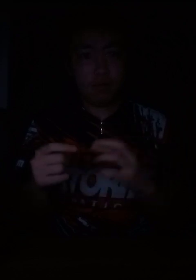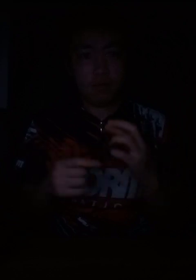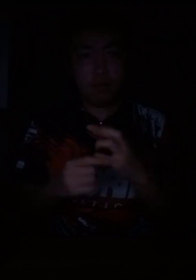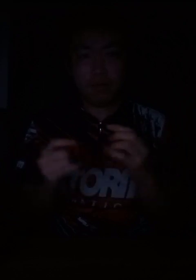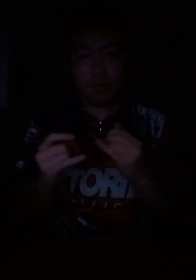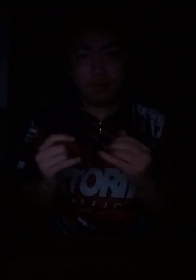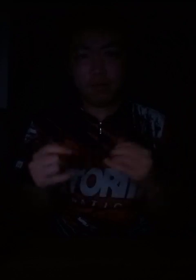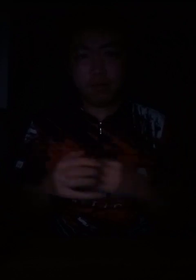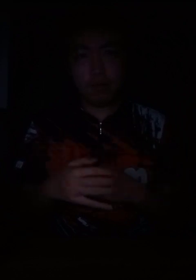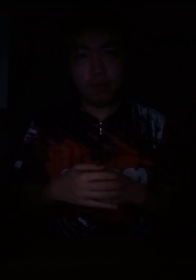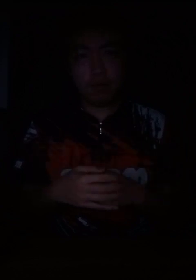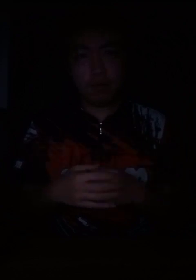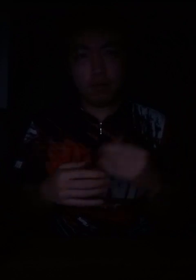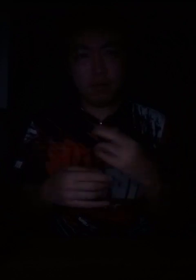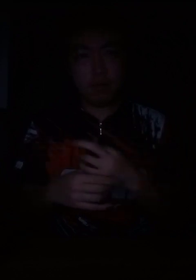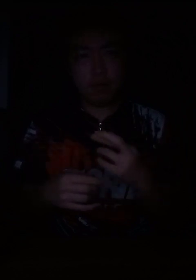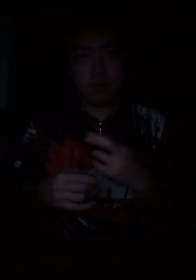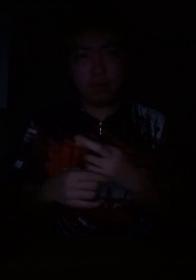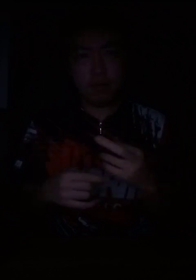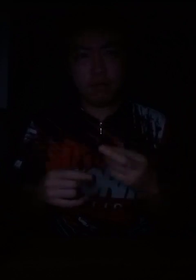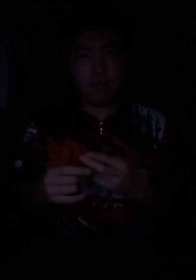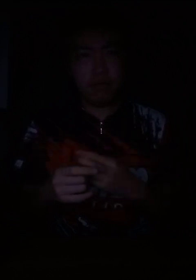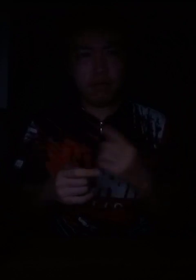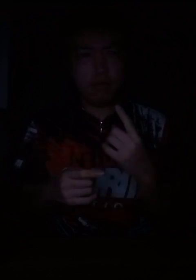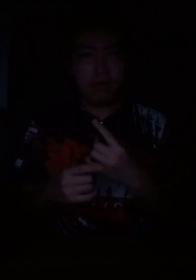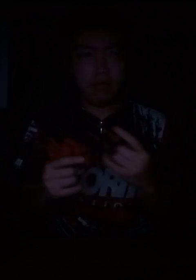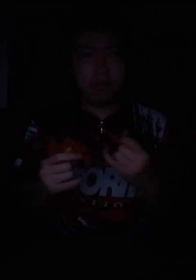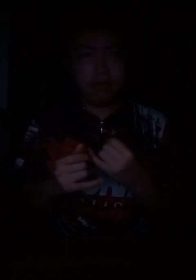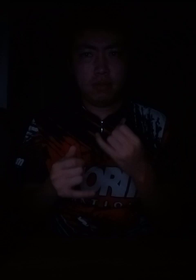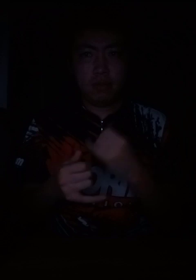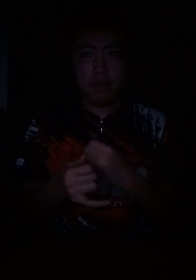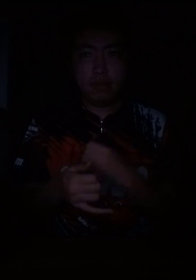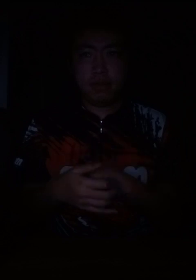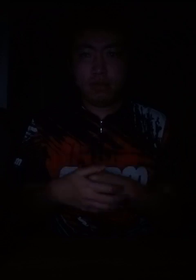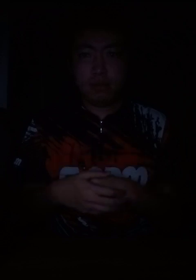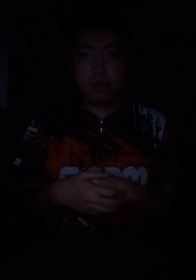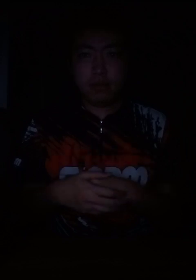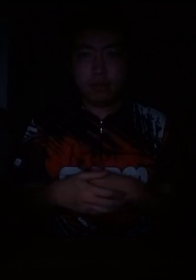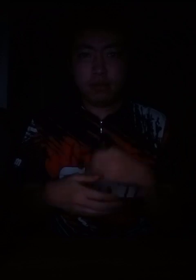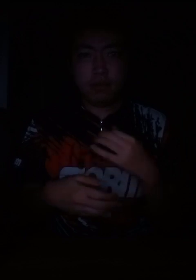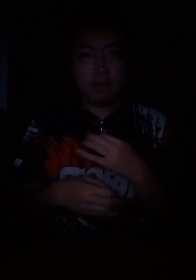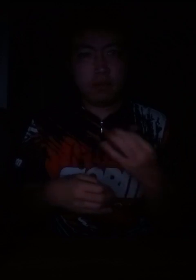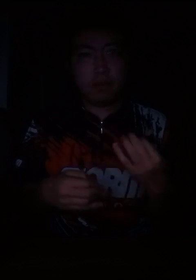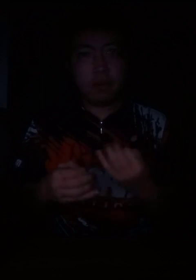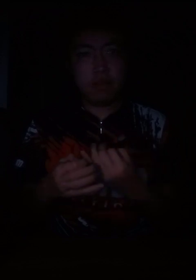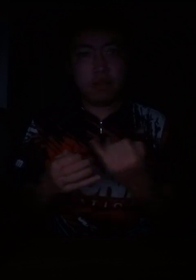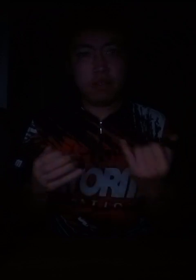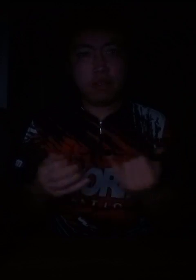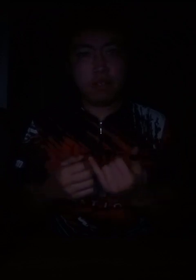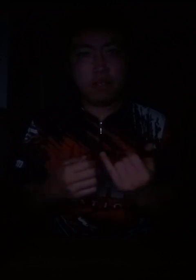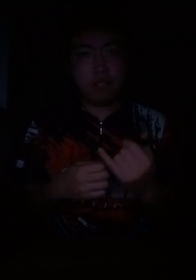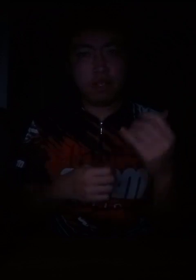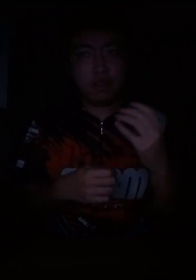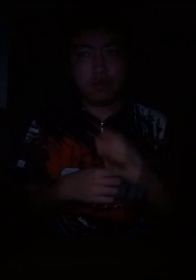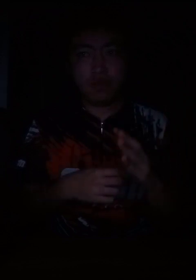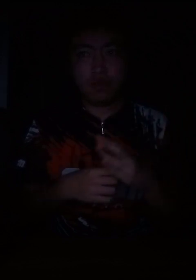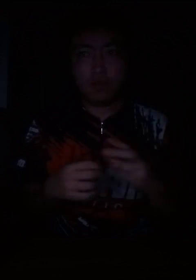되어 있어서 일단은 계도를 먼저 하도록 되어 있고요. 분쟁이 생긴다면 경찰 동물의 도움을